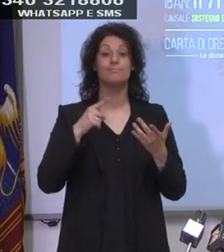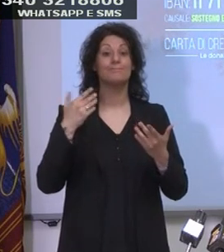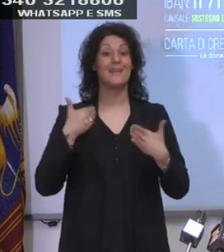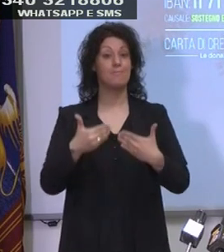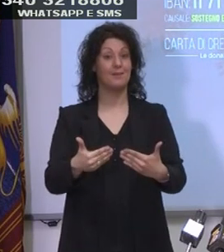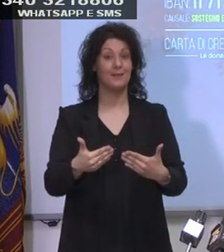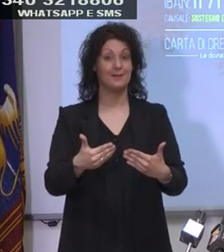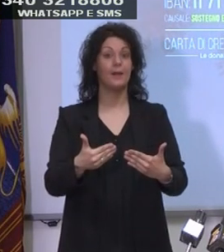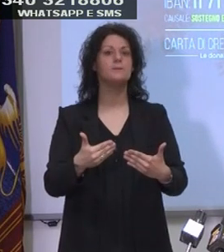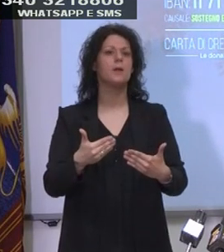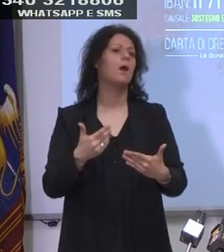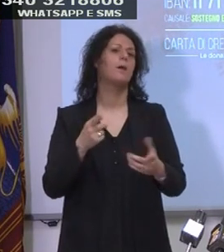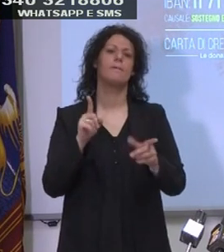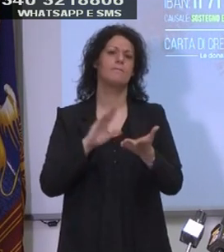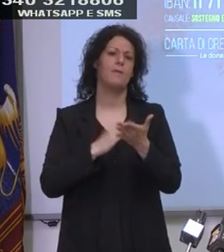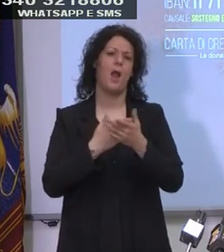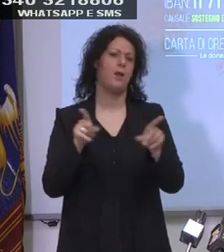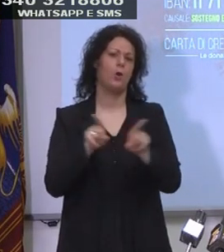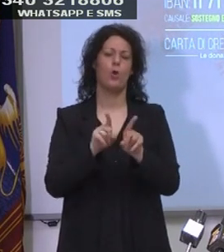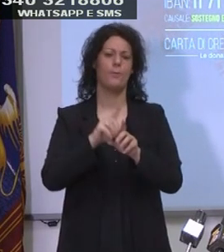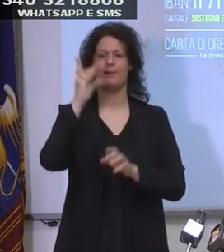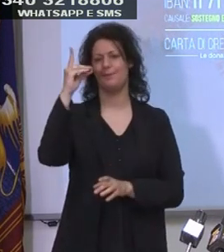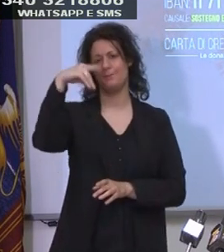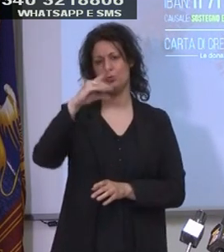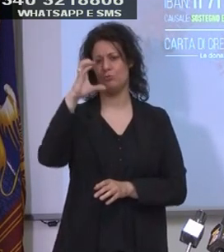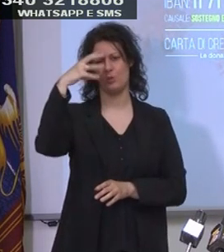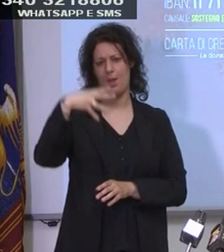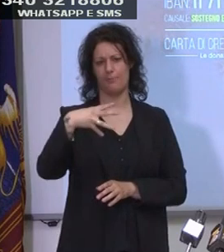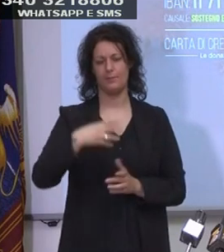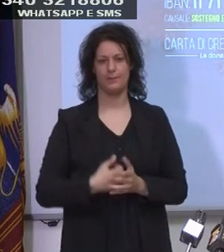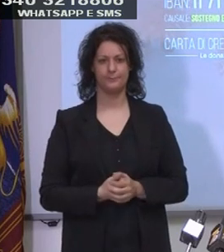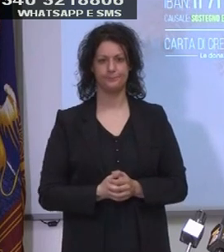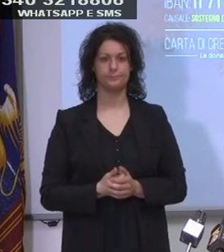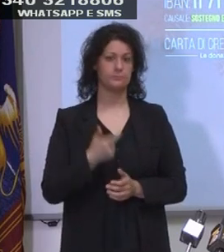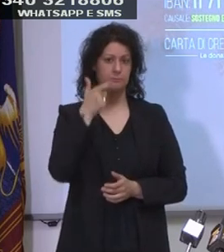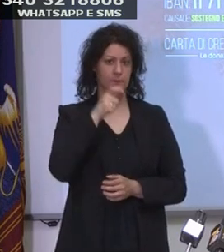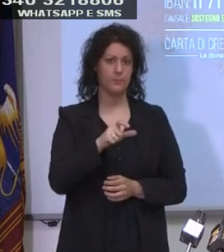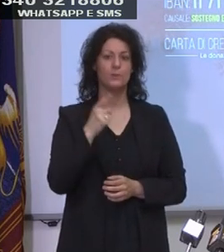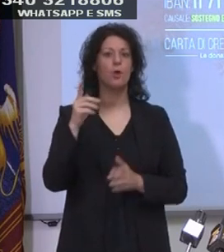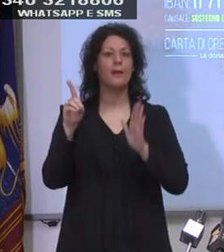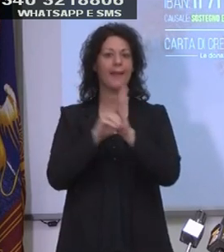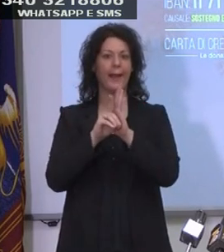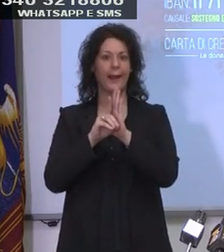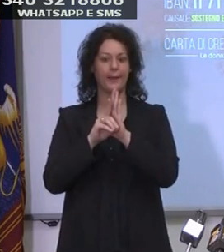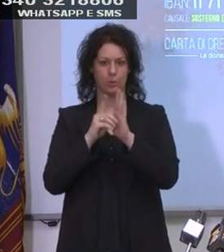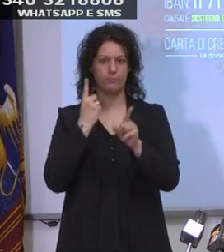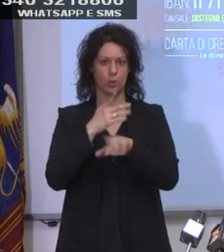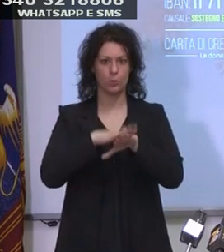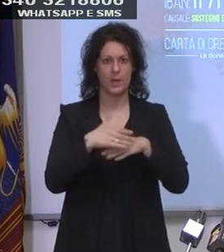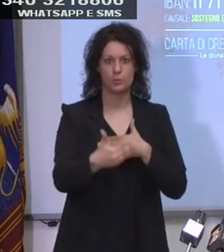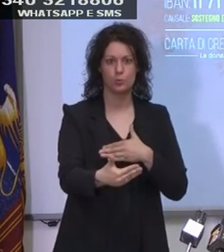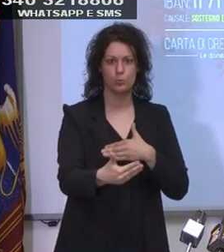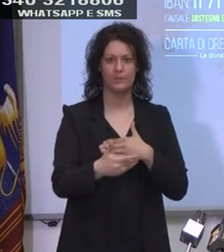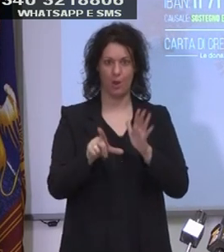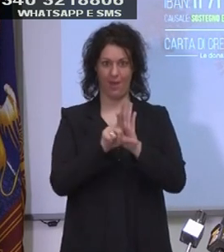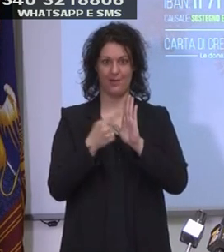l'immediatezza capite che ha la stessa efficacia del DPCM, perché comunque... Cioè ti serve dopo un istante il provvedimento di legge, non è